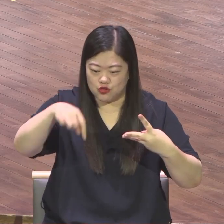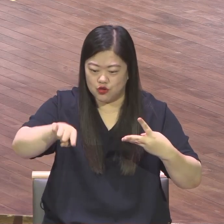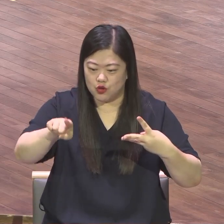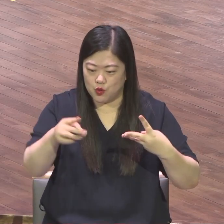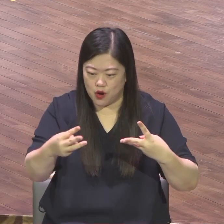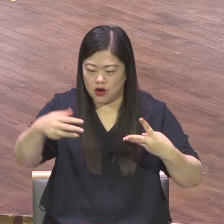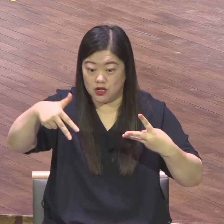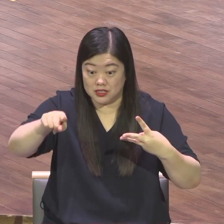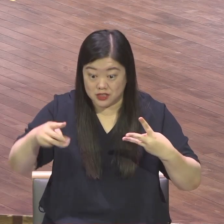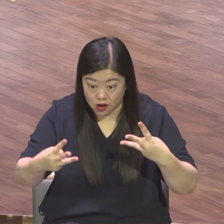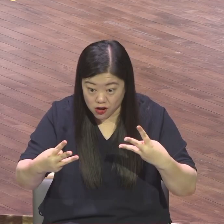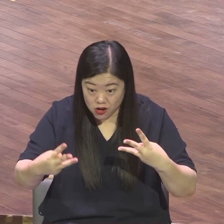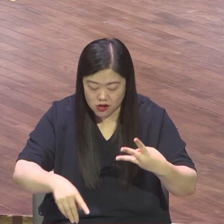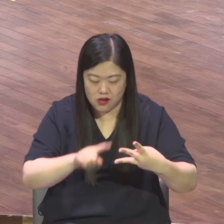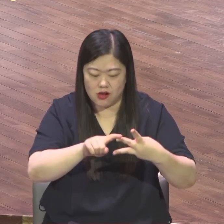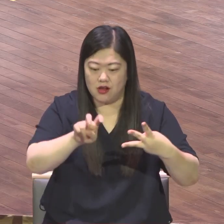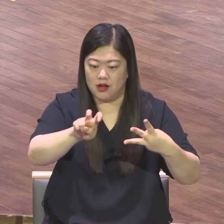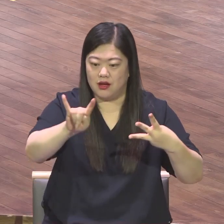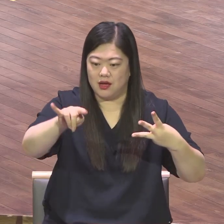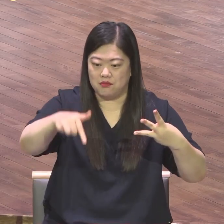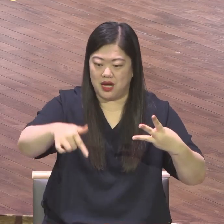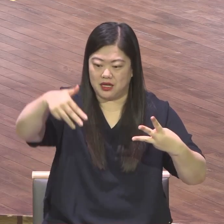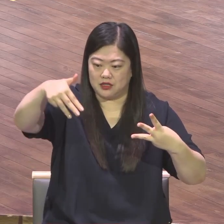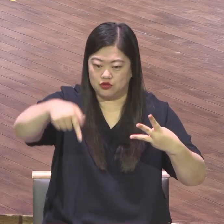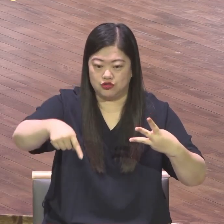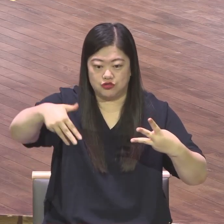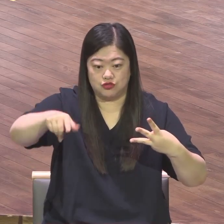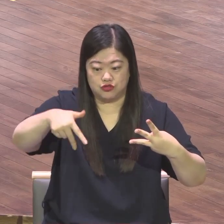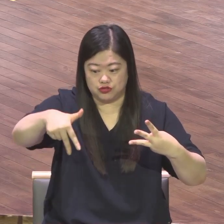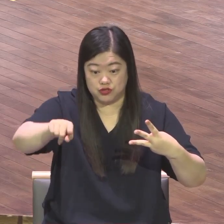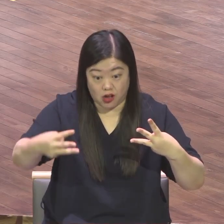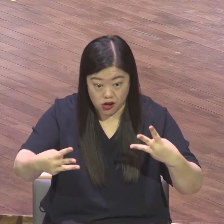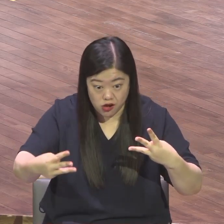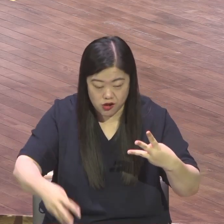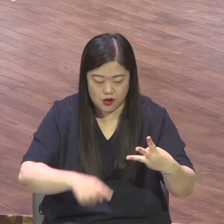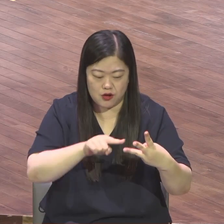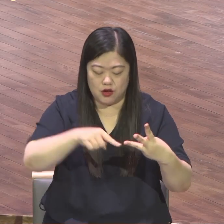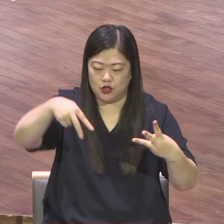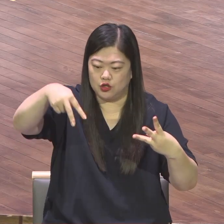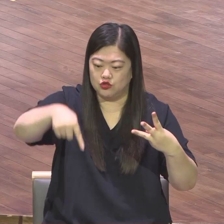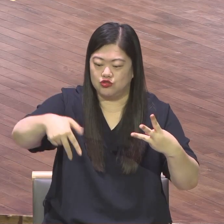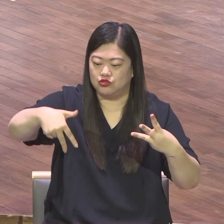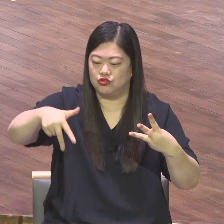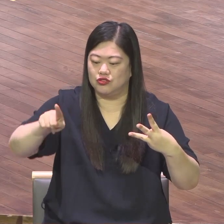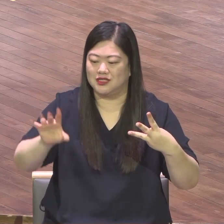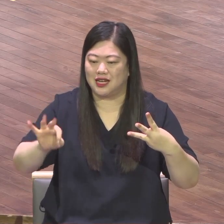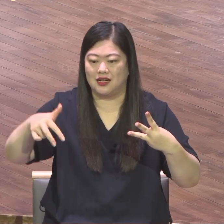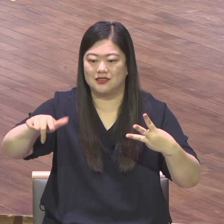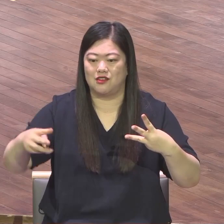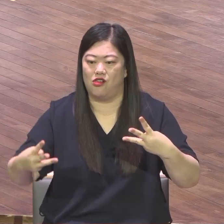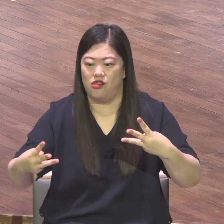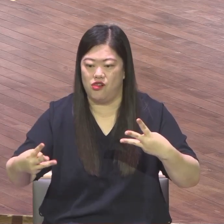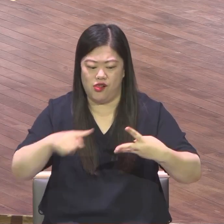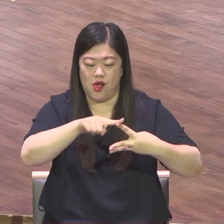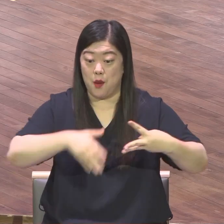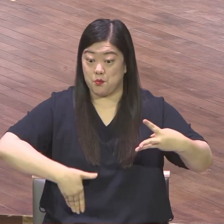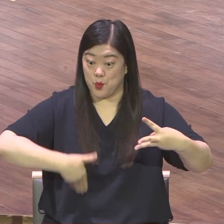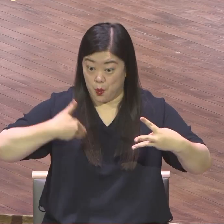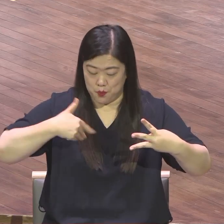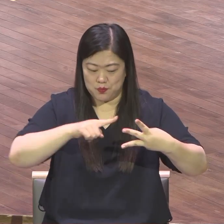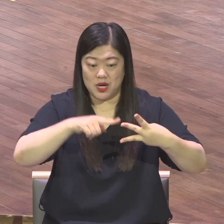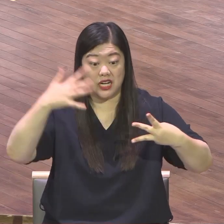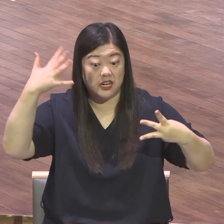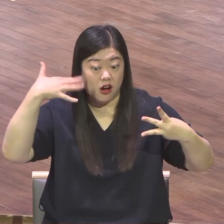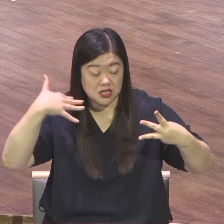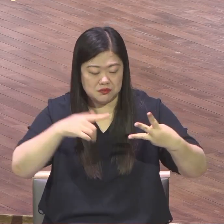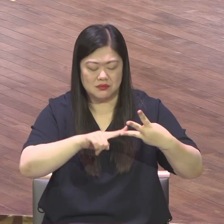수장절. 이 세 절기입니다. 시기적으로는 유월절은 봄이고 맥추절은 여름이고